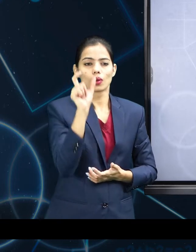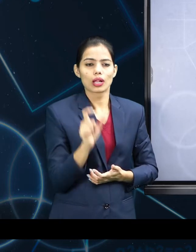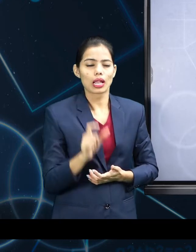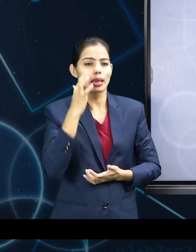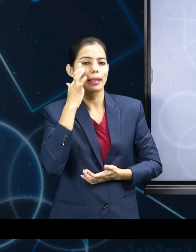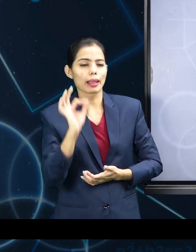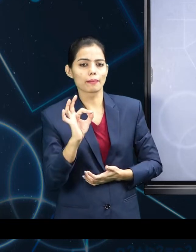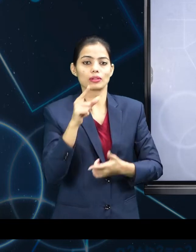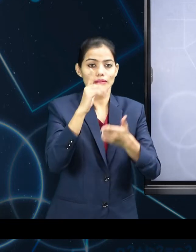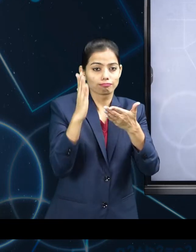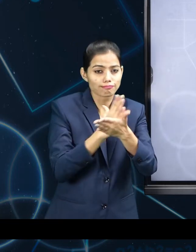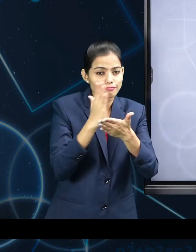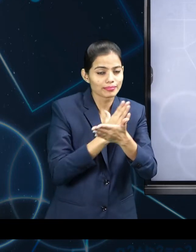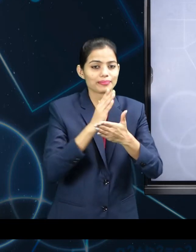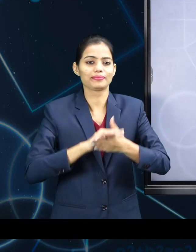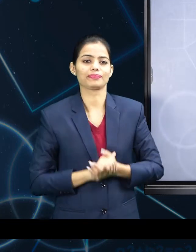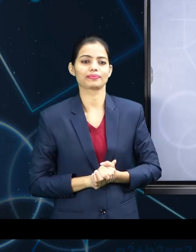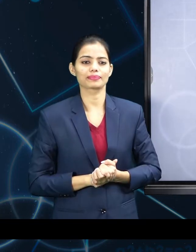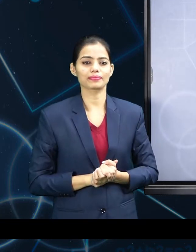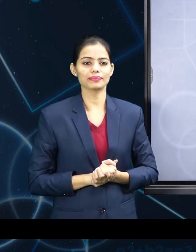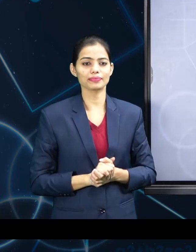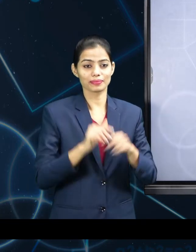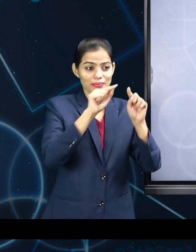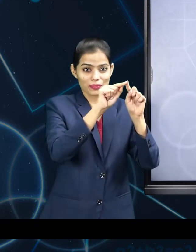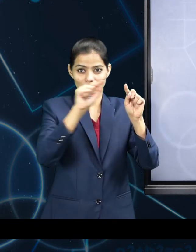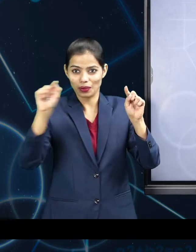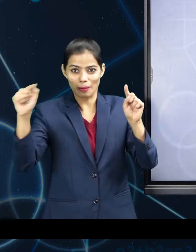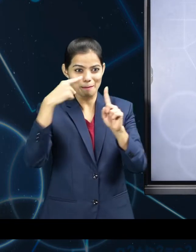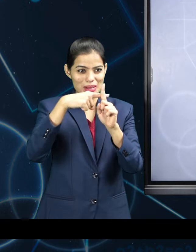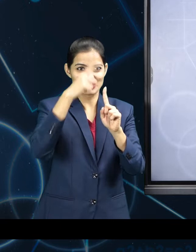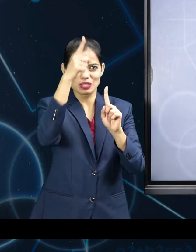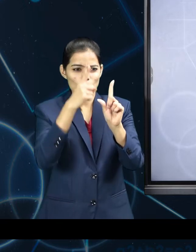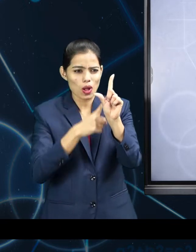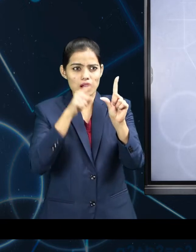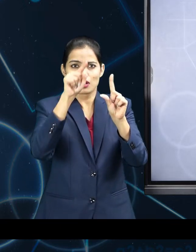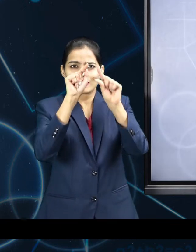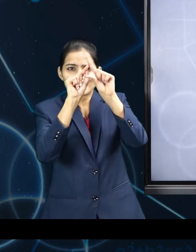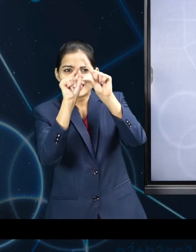కీలక పదాలు. ఈ పాఠం నుండి కీలక పదాలు: కోఆర్డినేట్లు,